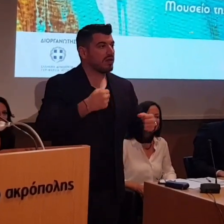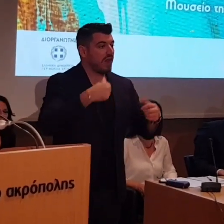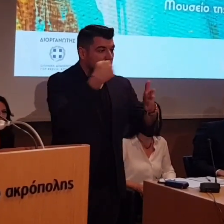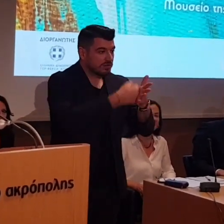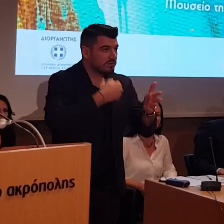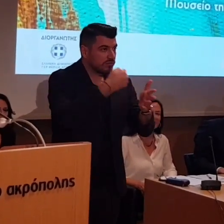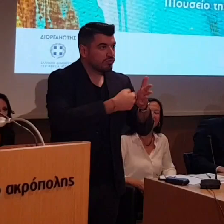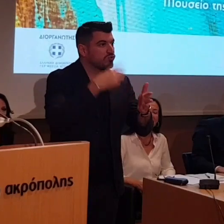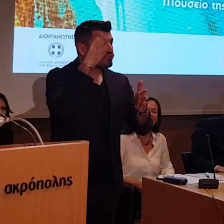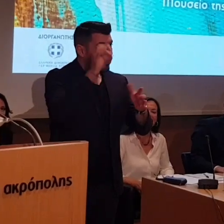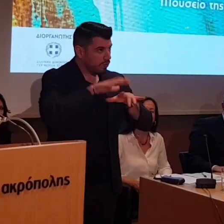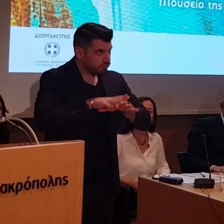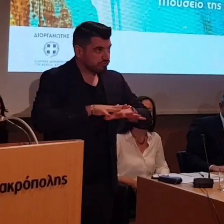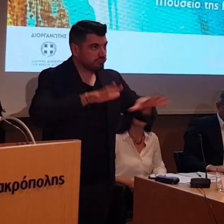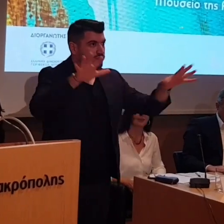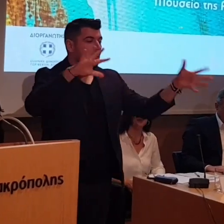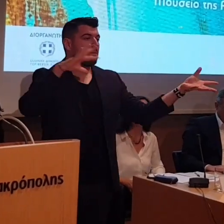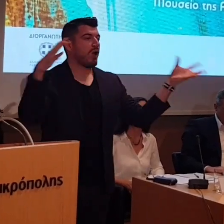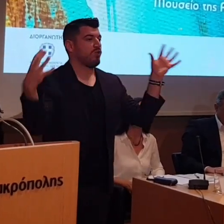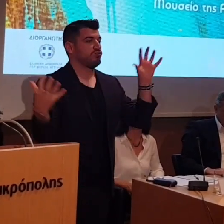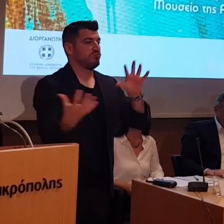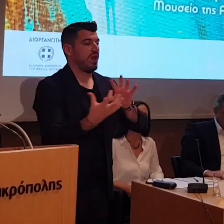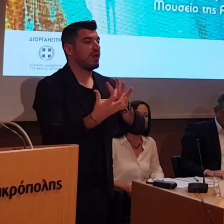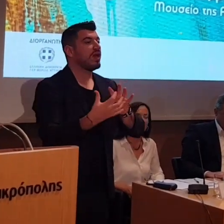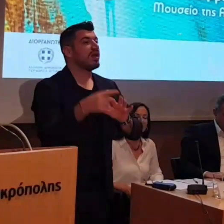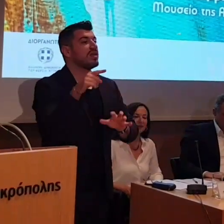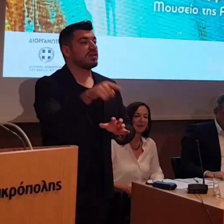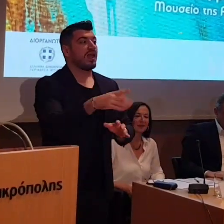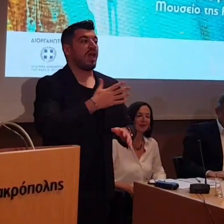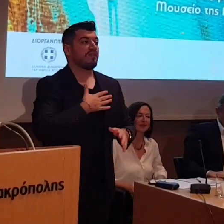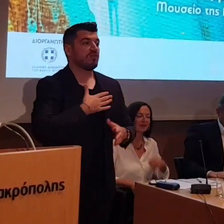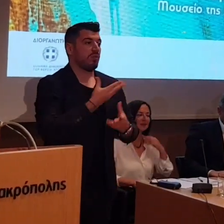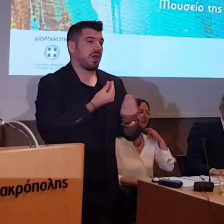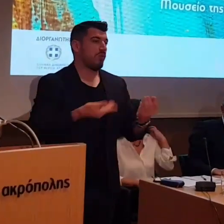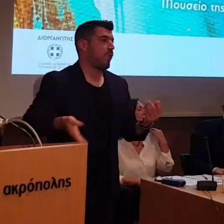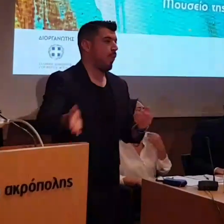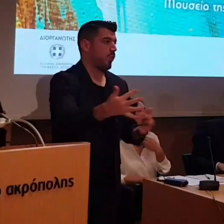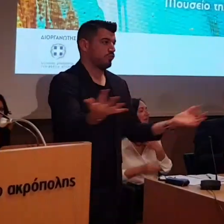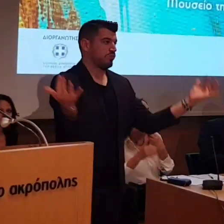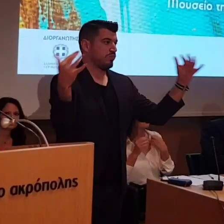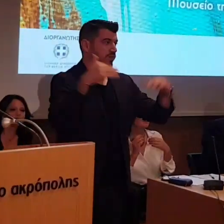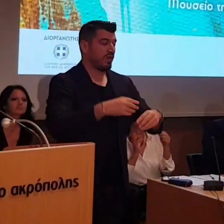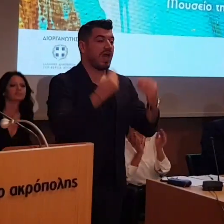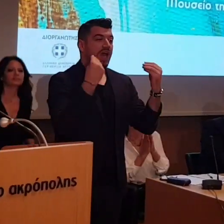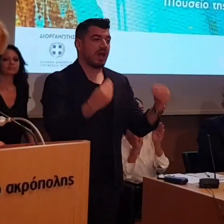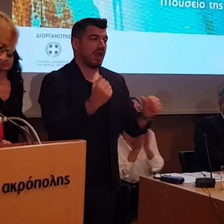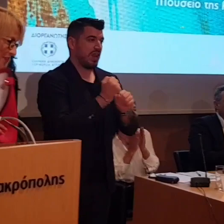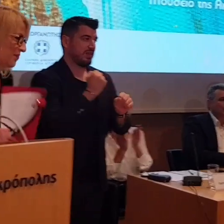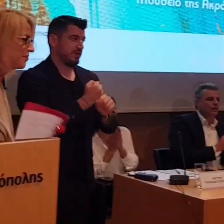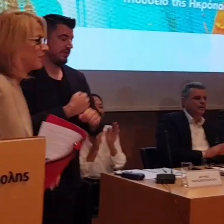αποτύπωμα στο παγκόσμιο και γι' αυτό το λόγο σας ευχαριστώ όλους που είστε σήμερα εδώ. Καλή συνεργασία.